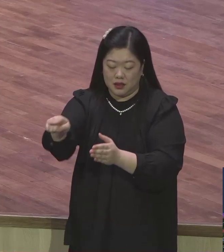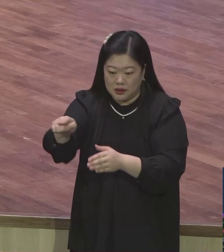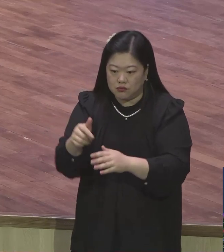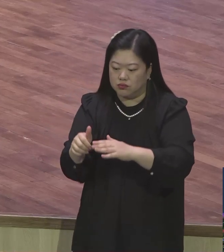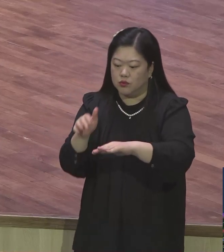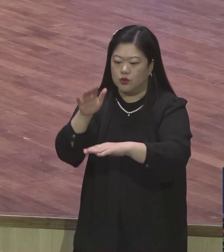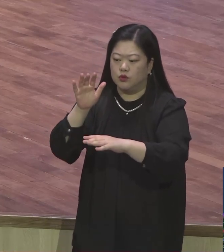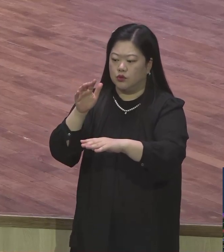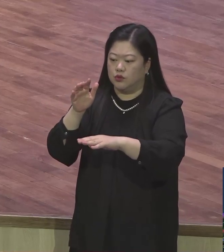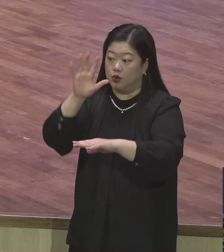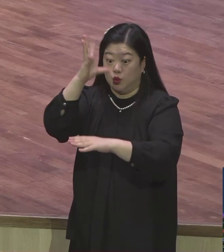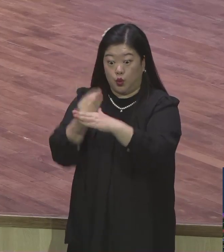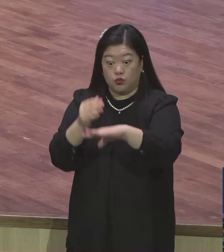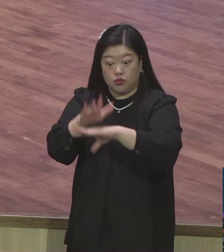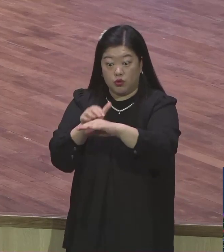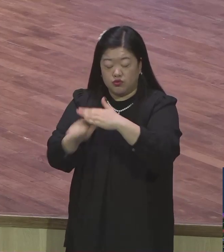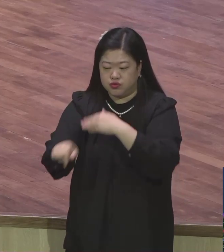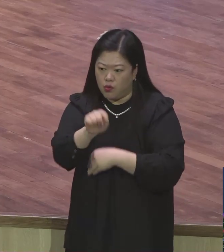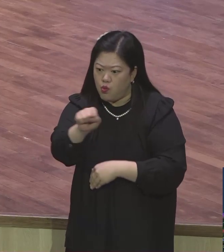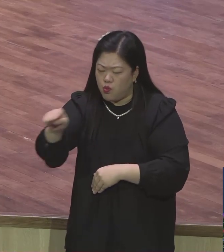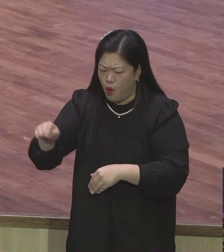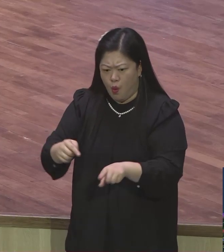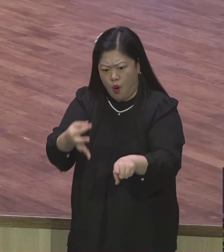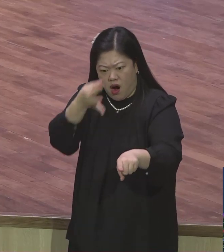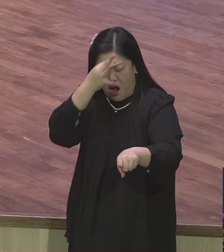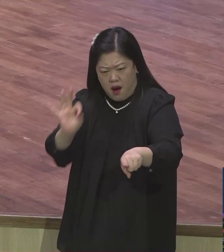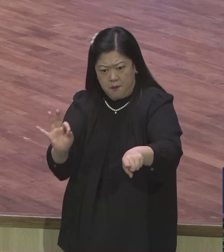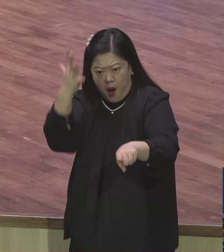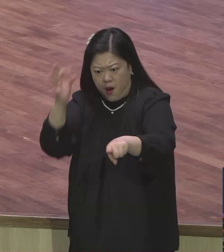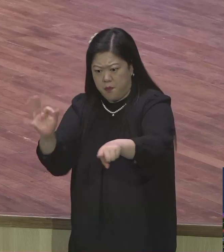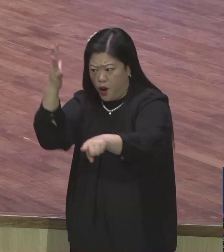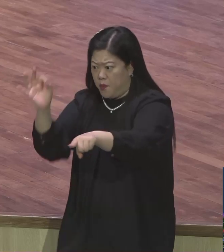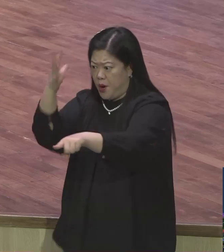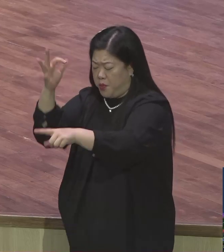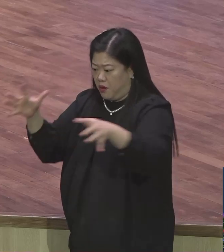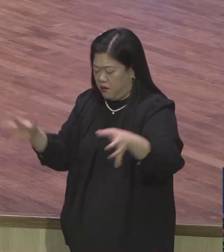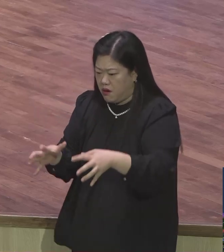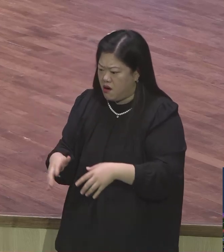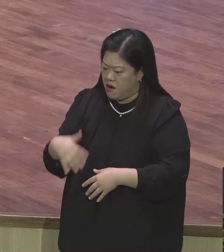용어예요. 드림팀. 이야, 저 드림팀이다. 왜냐하면